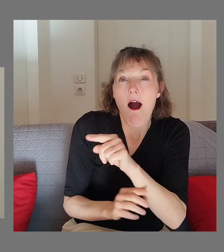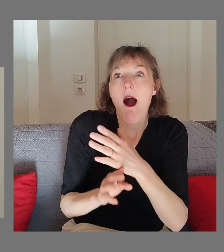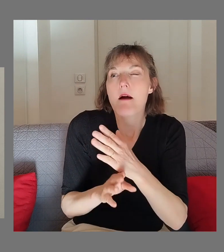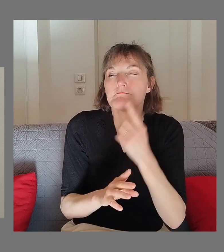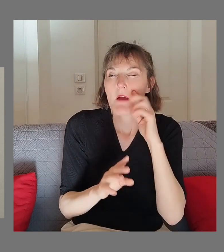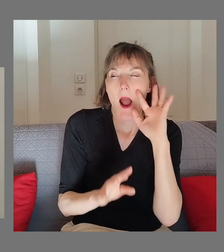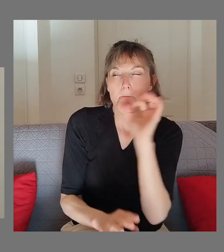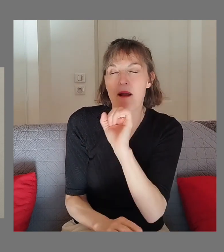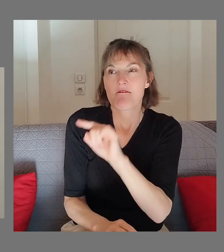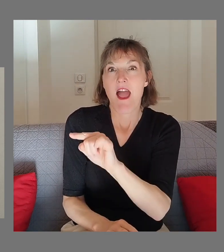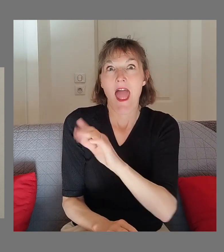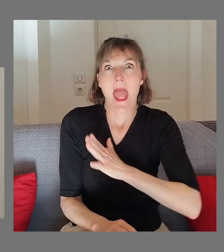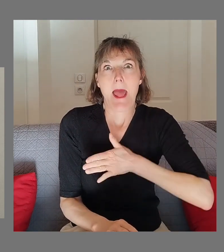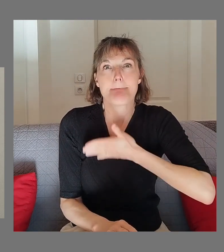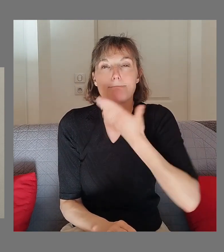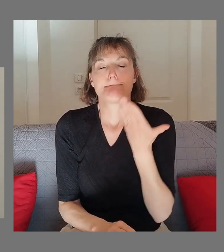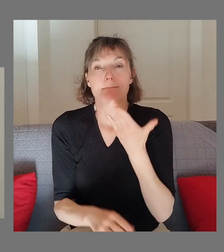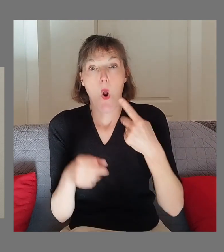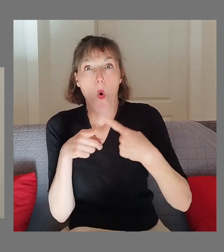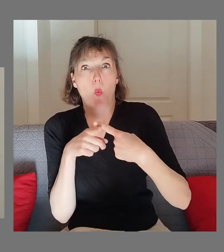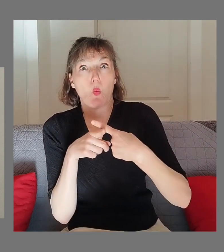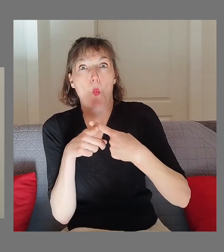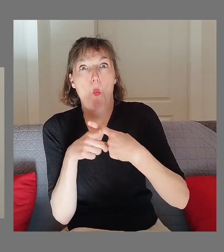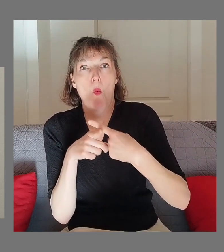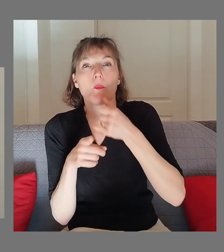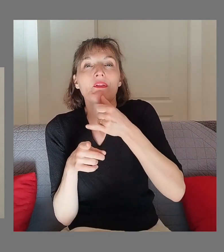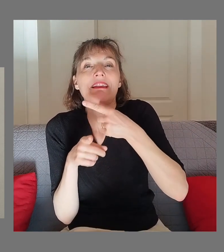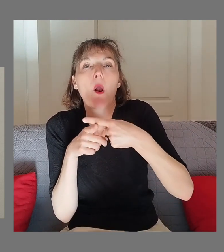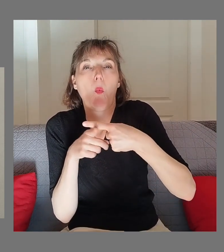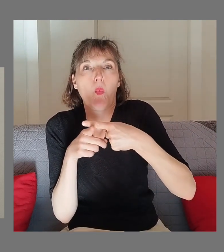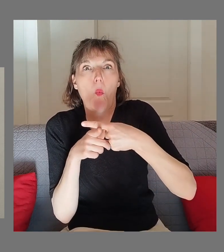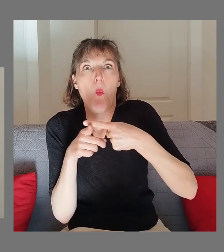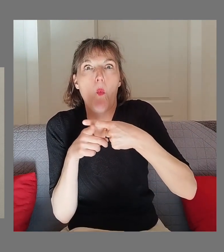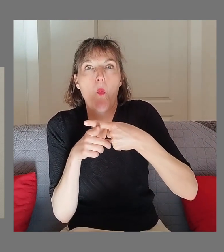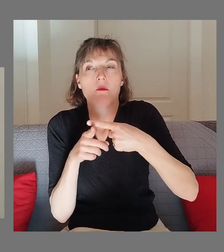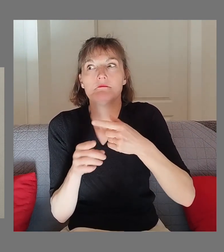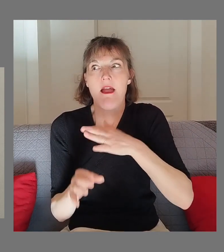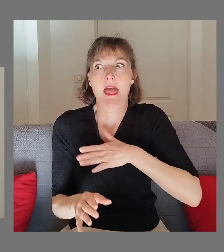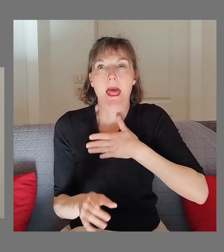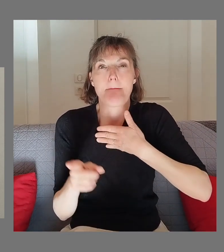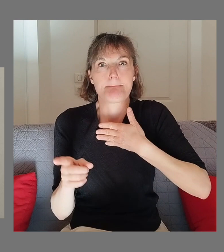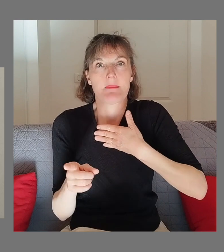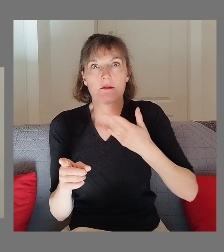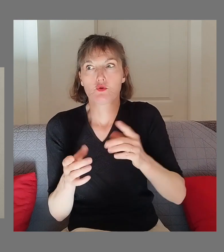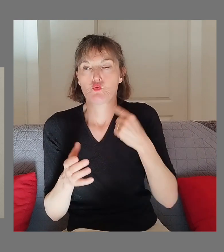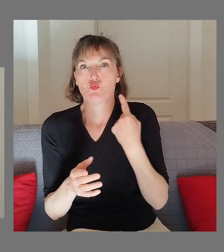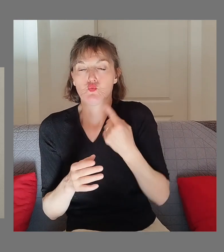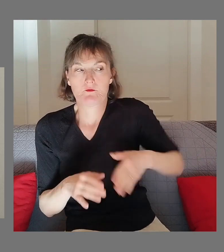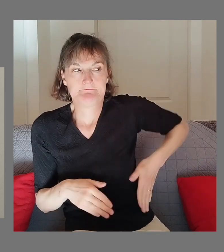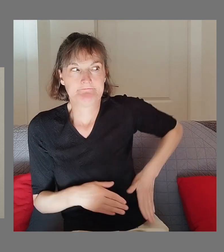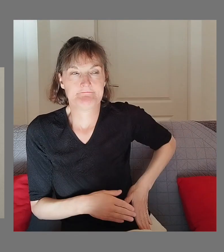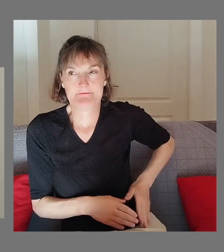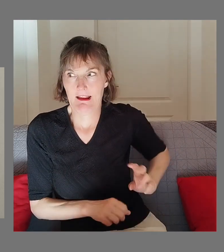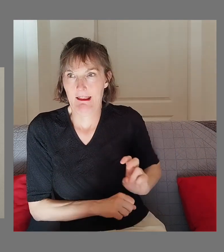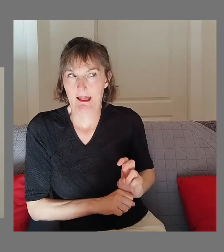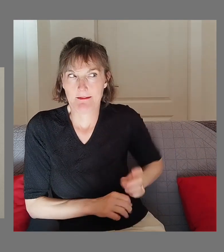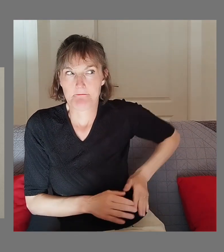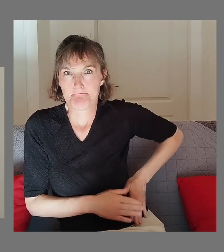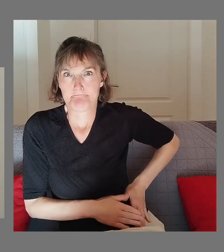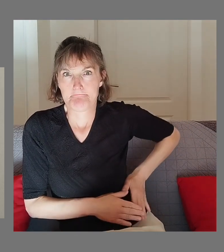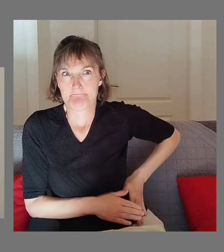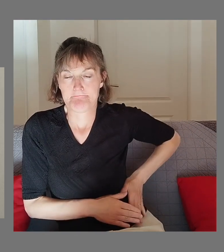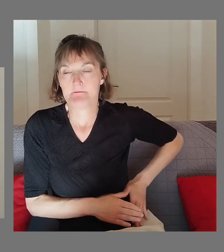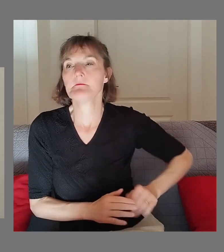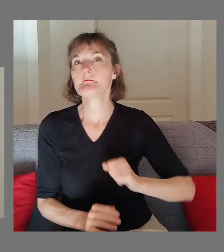Alors, sœur Marguerite, elle s'aperçoit que Marie, elle a toujours un couteau avec elle. Elle affectionne particulièrement cet objet. Elle le garde dans